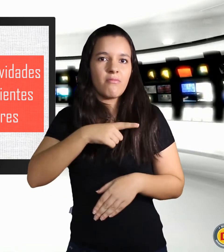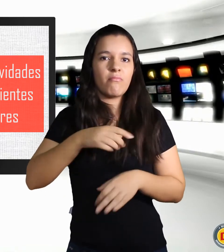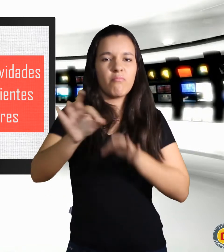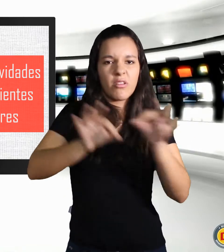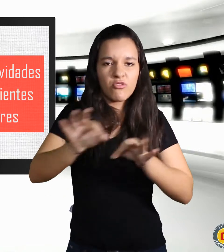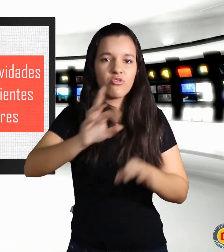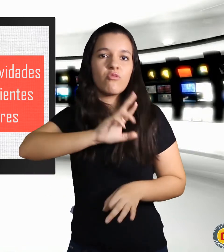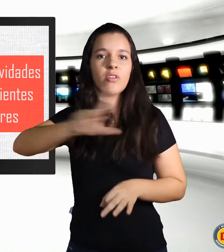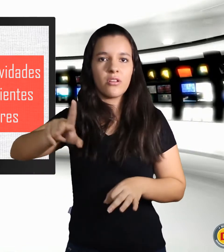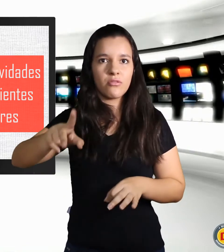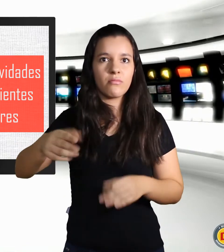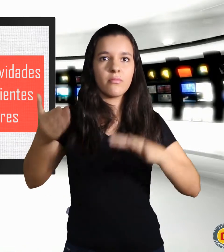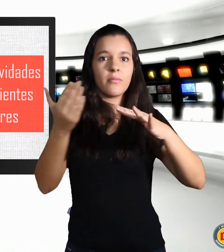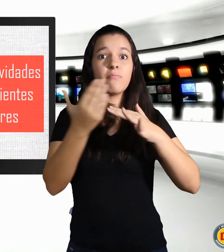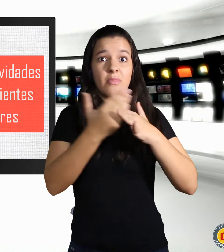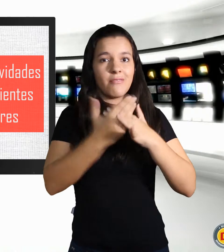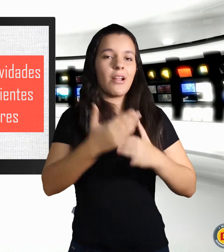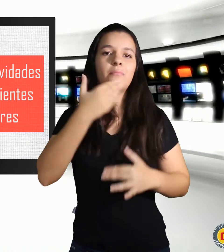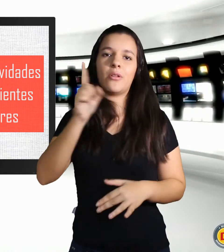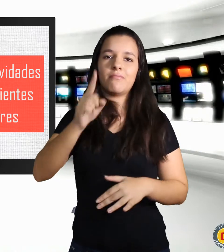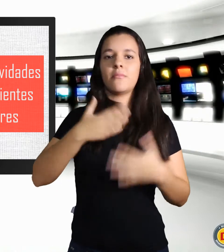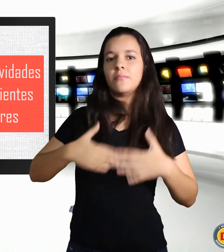intervalo, que configura como espaço de descanso do profissional.